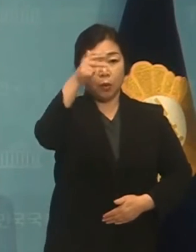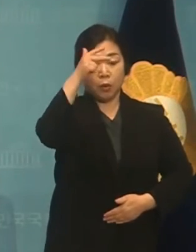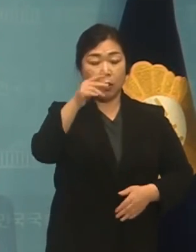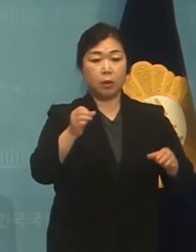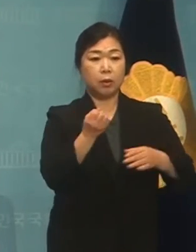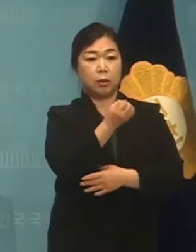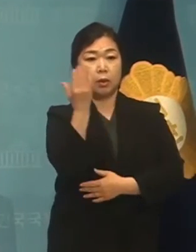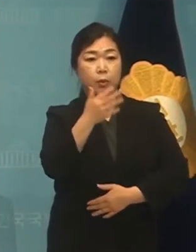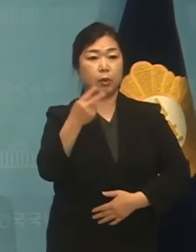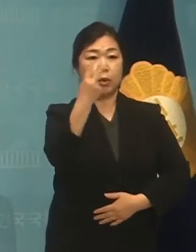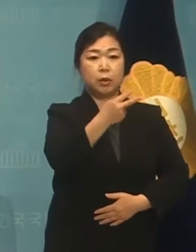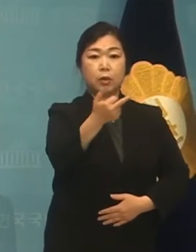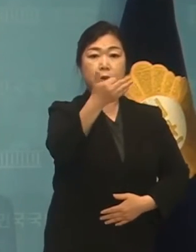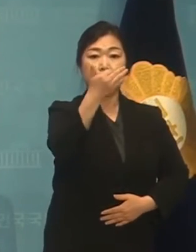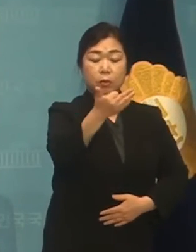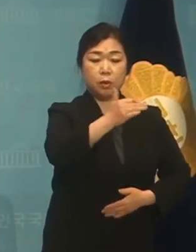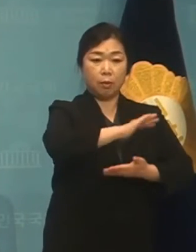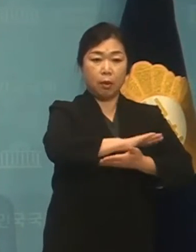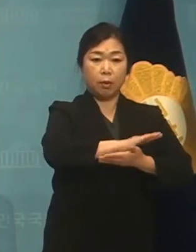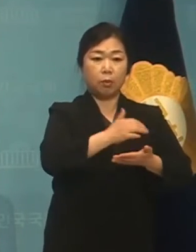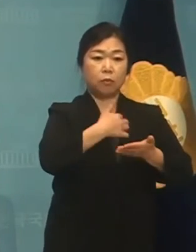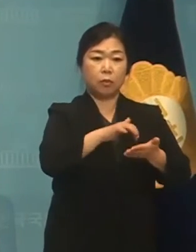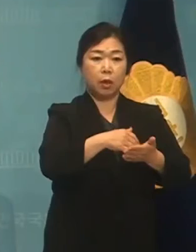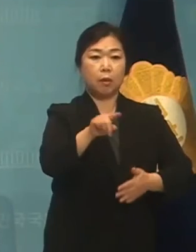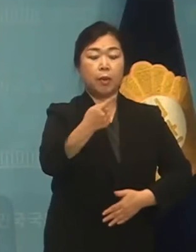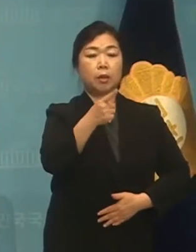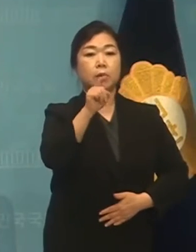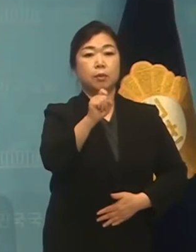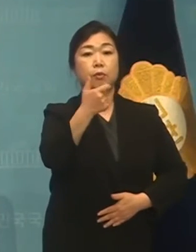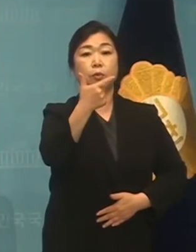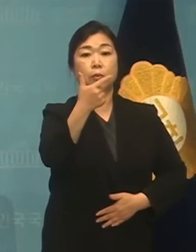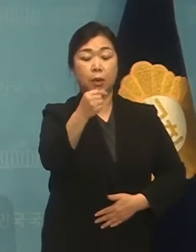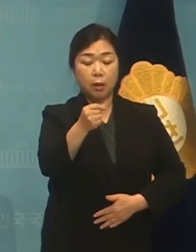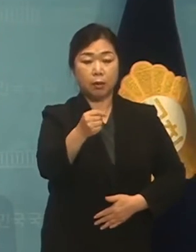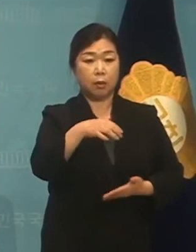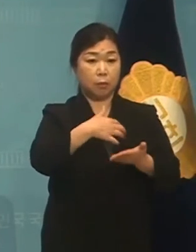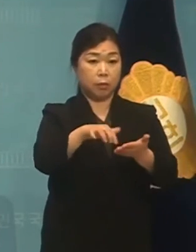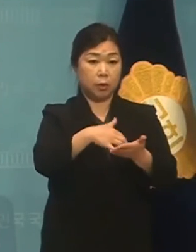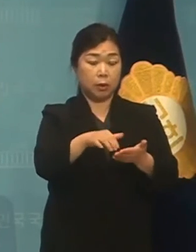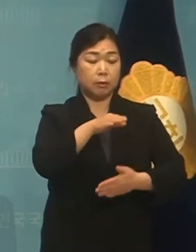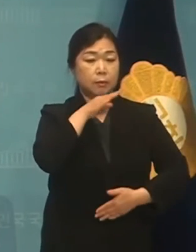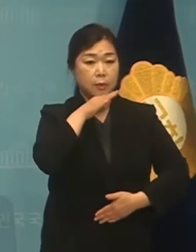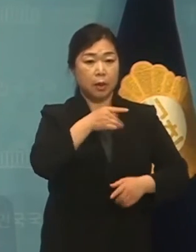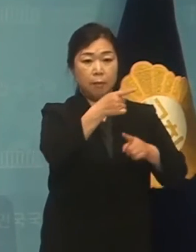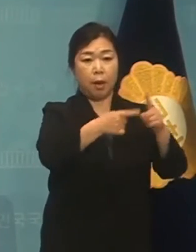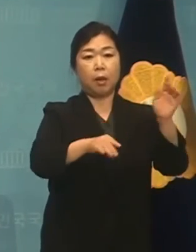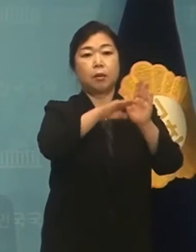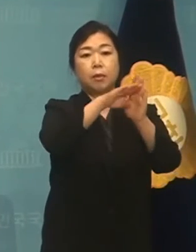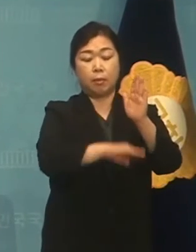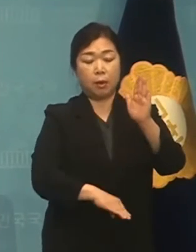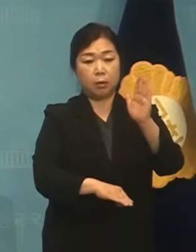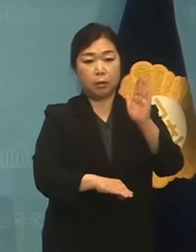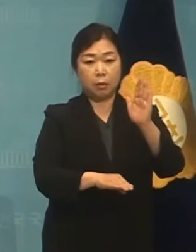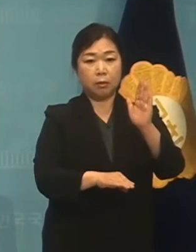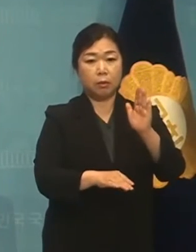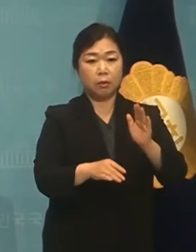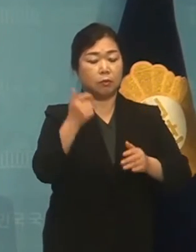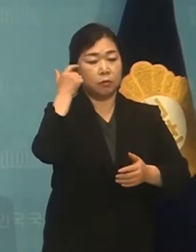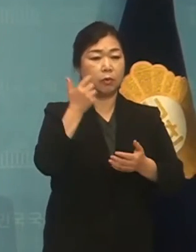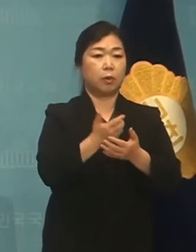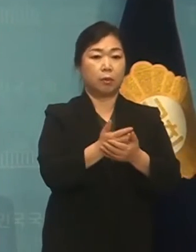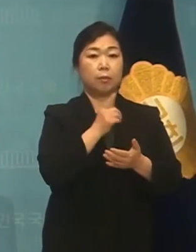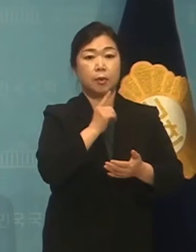조선일보의 2019년 발행부수 116만 부라는 것은 사실 그 절반에 불과하다는 충격적인